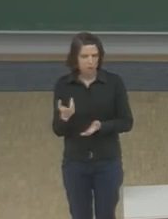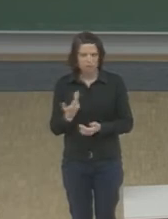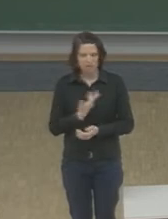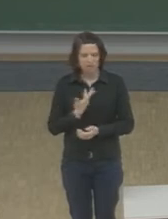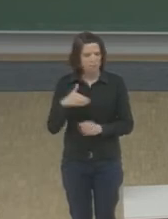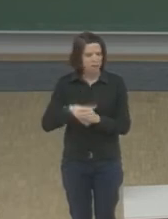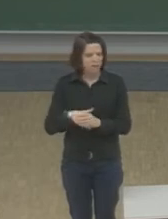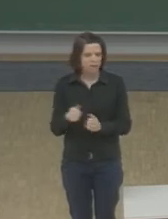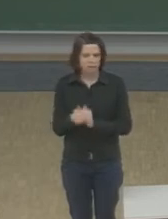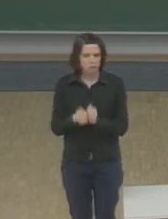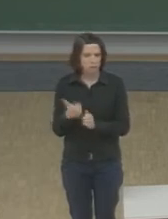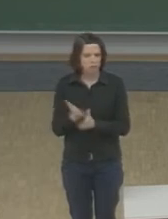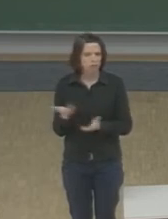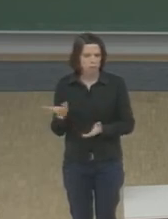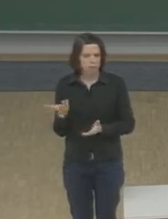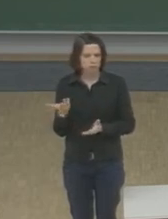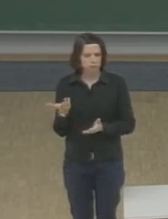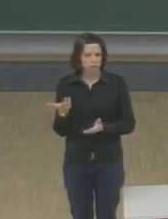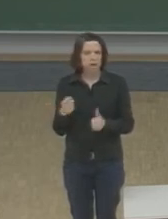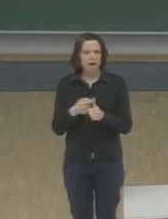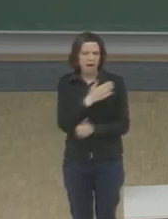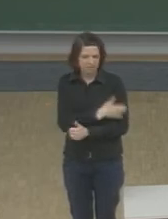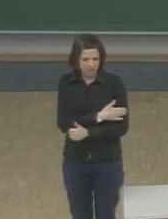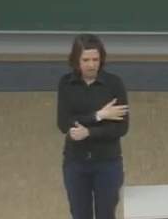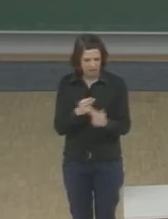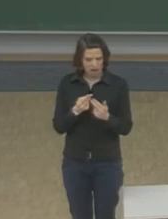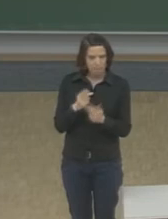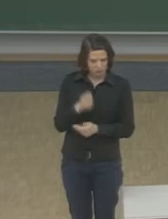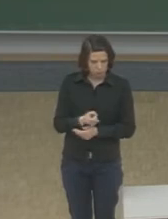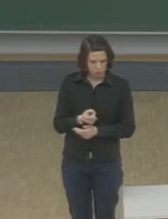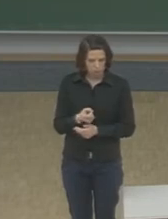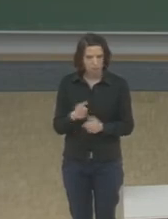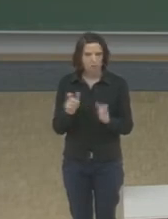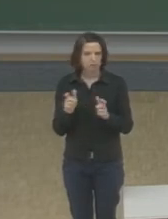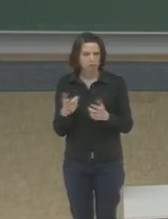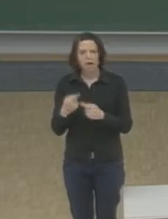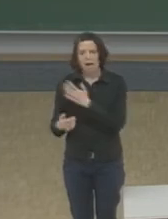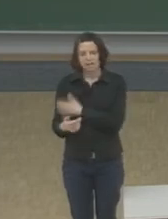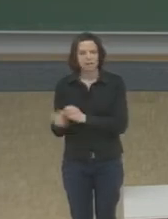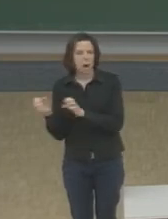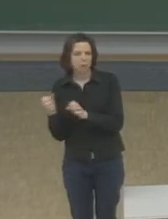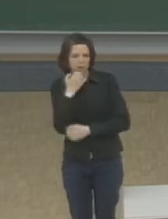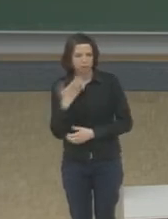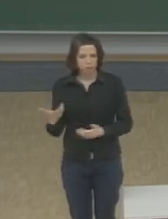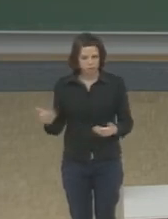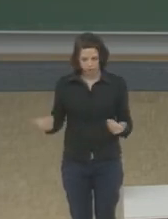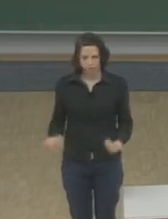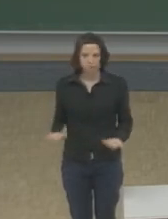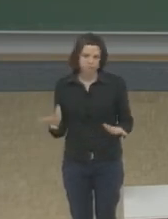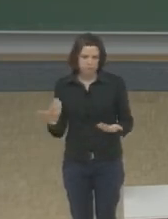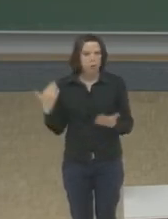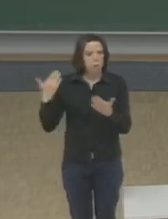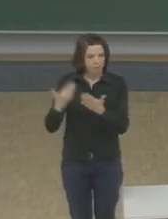der Zielprojektion zwischen Anpassung und Aufklärung ausgesetzt und eng damit verbunden dem auch heute noch